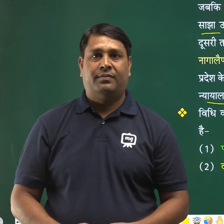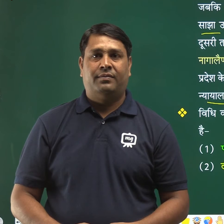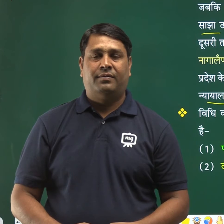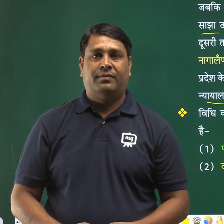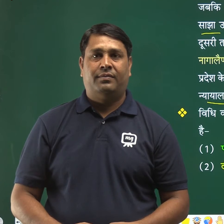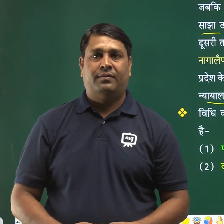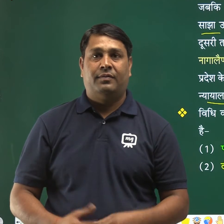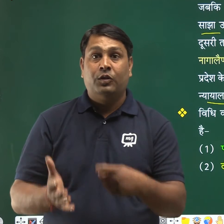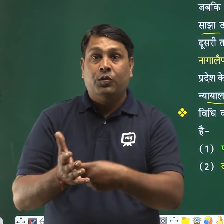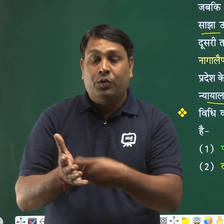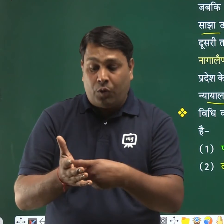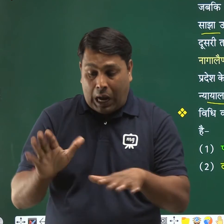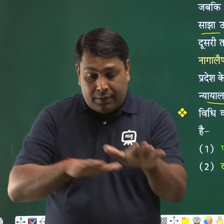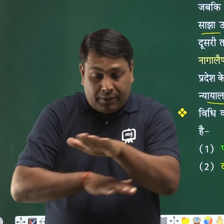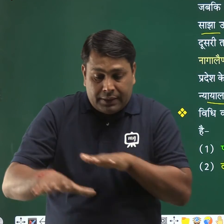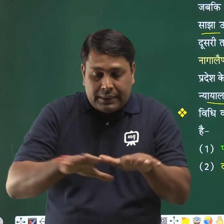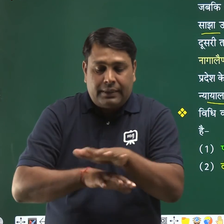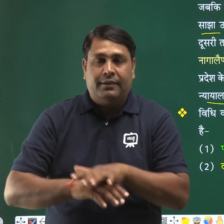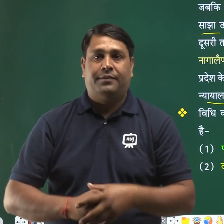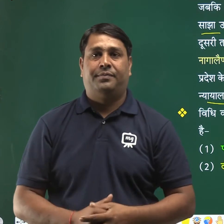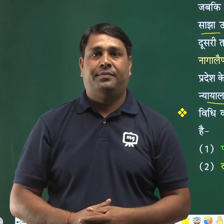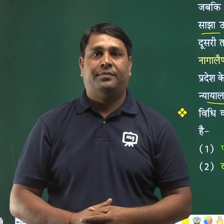विधि व्यवस्था की